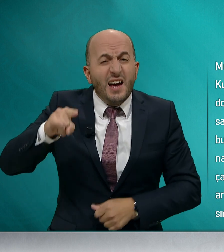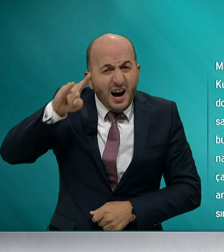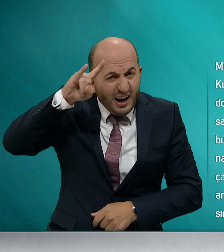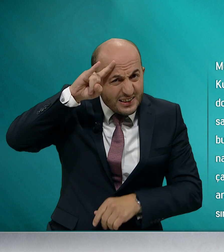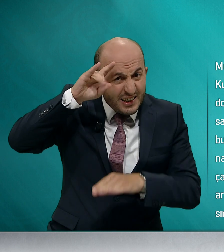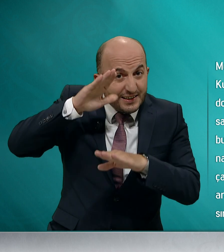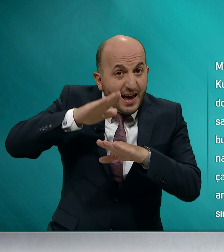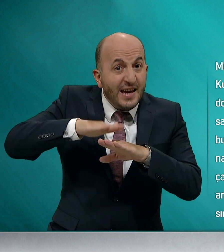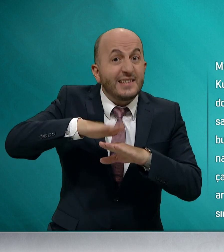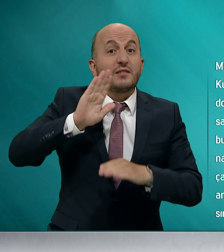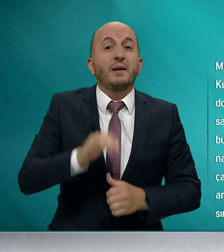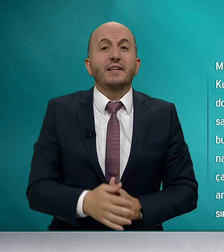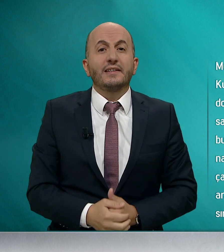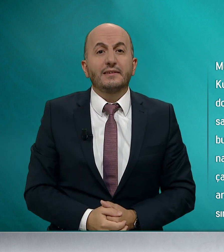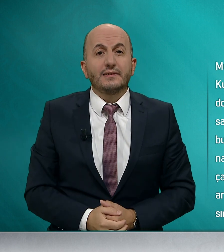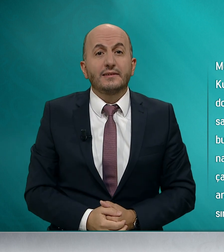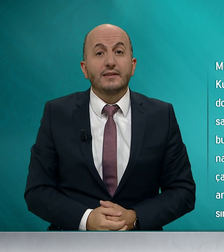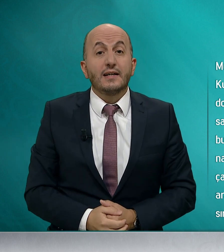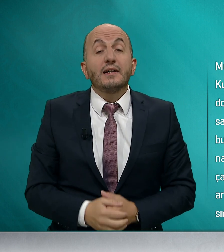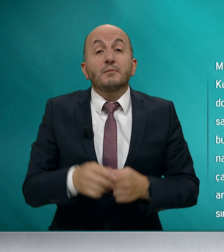Birbirinize haset etmeyin.